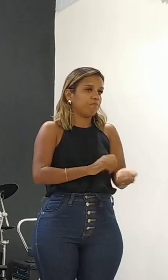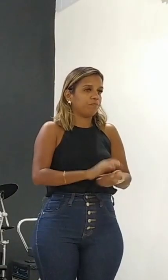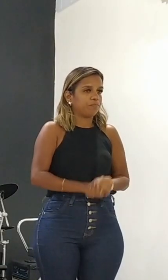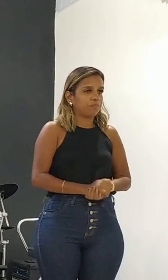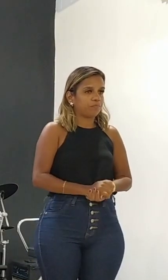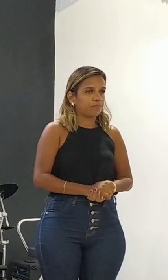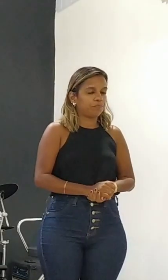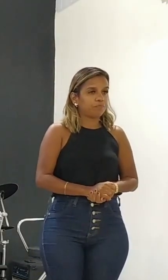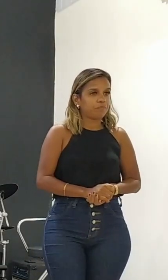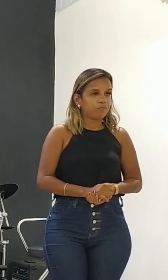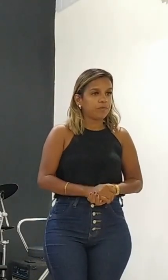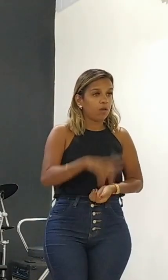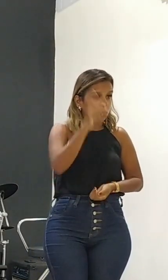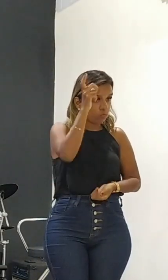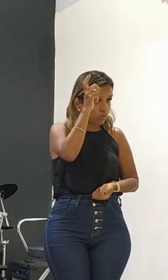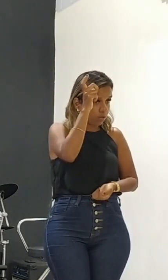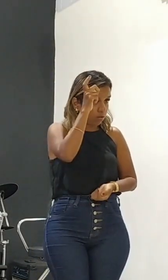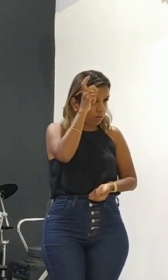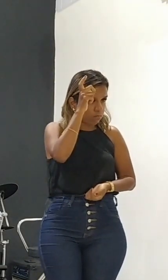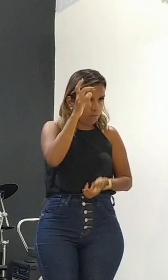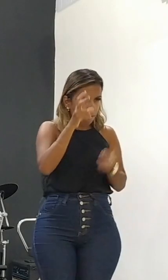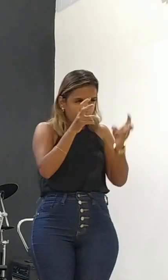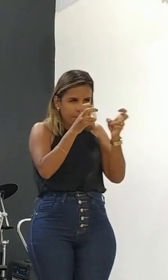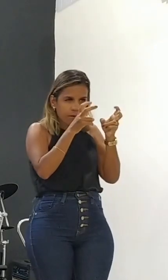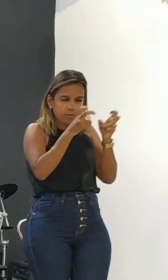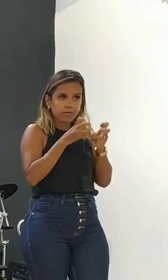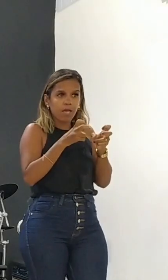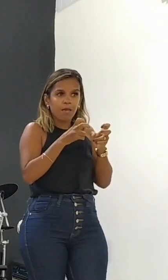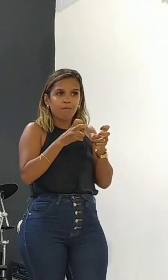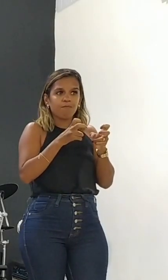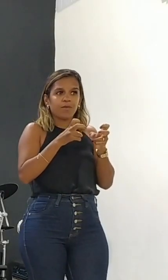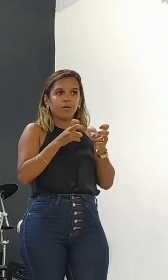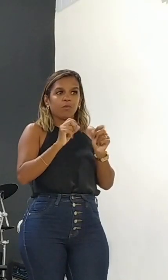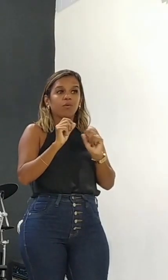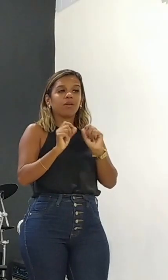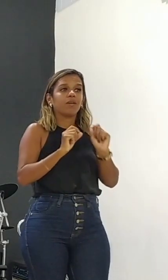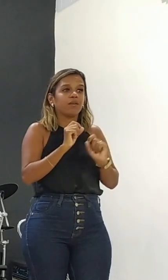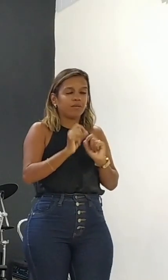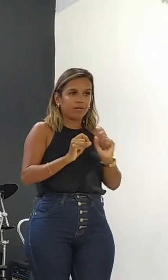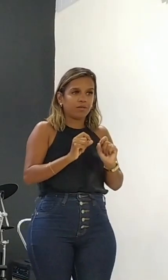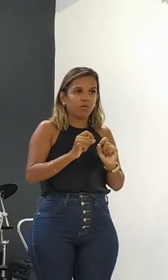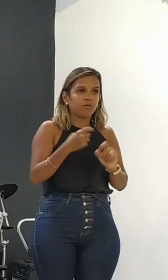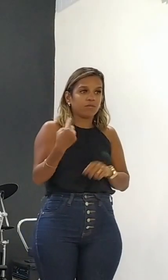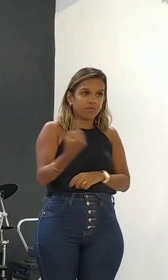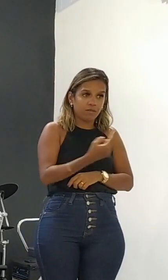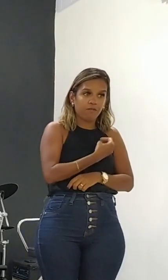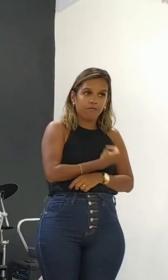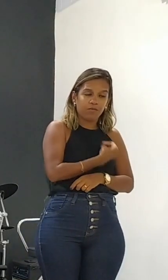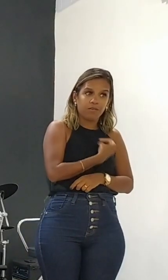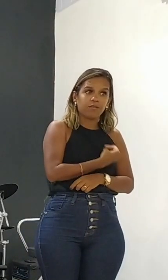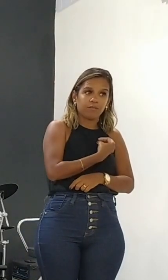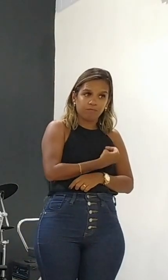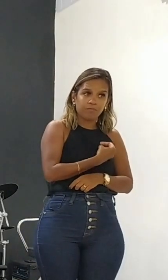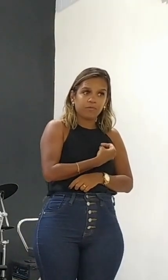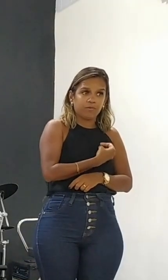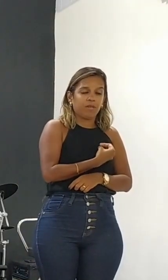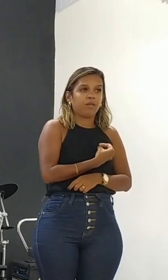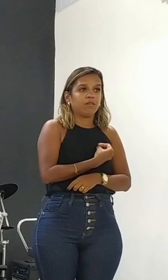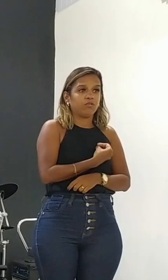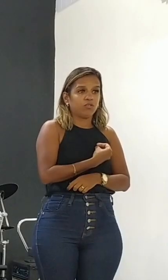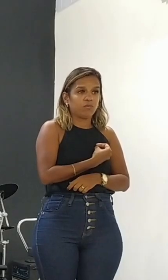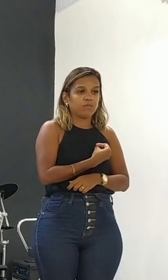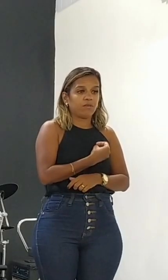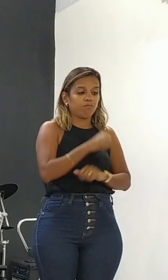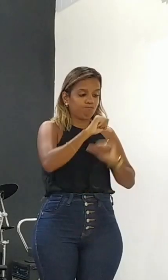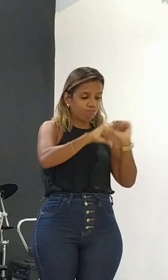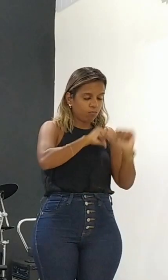Quando o diabo começa a perceber que as brechas da nossa vida estão sendo tapadas, ele se levanta